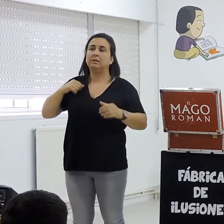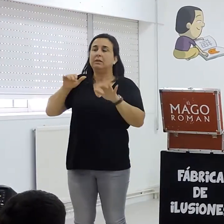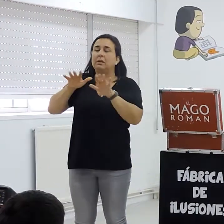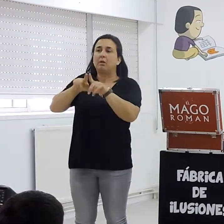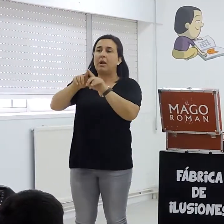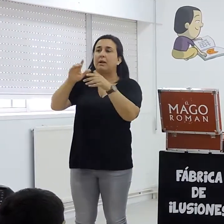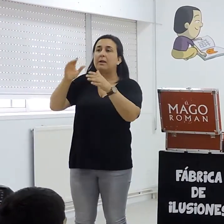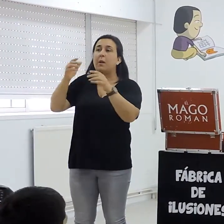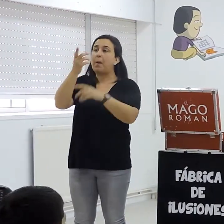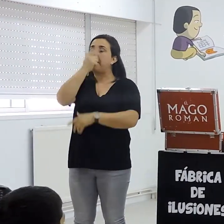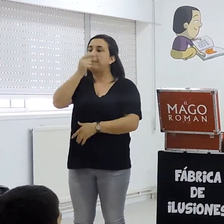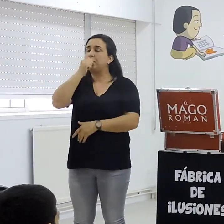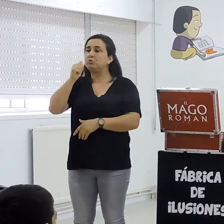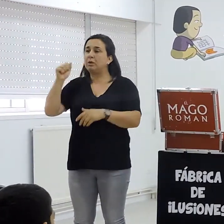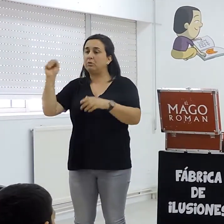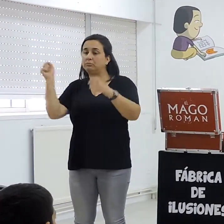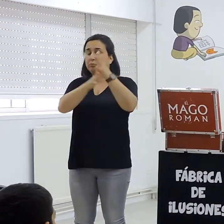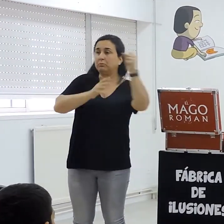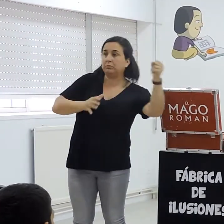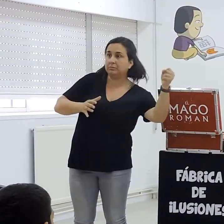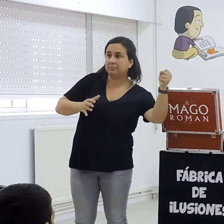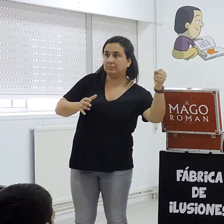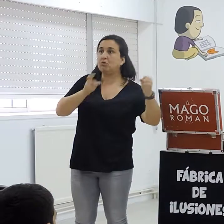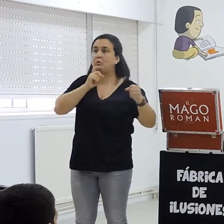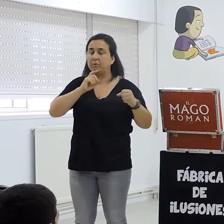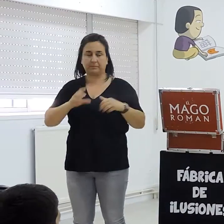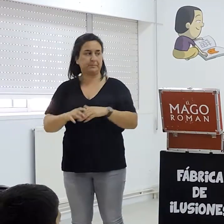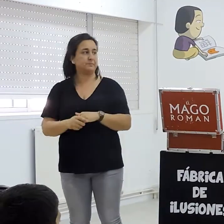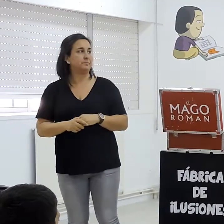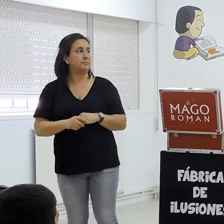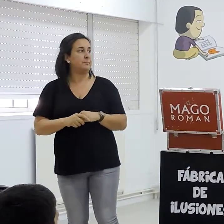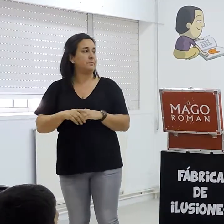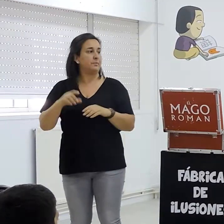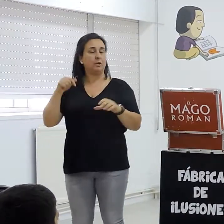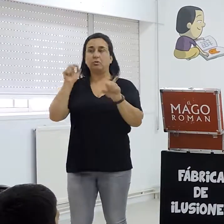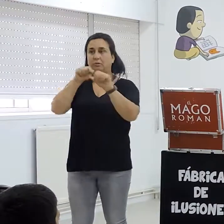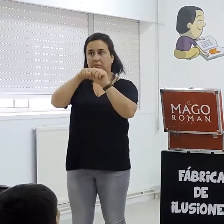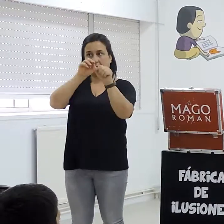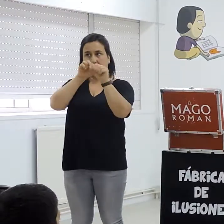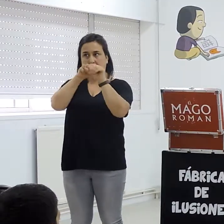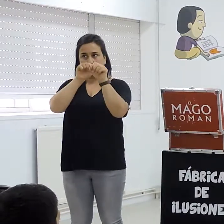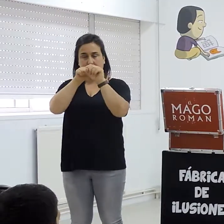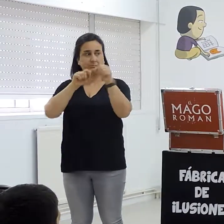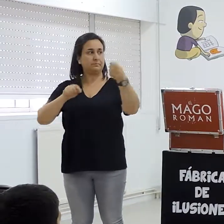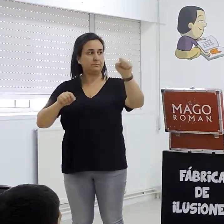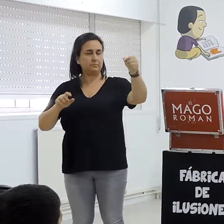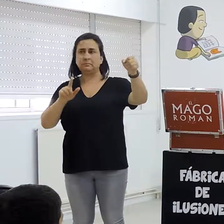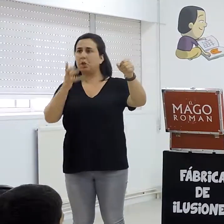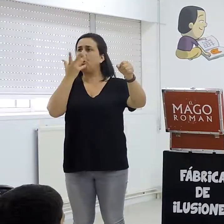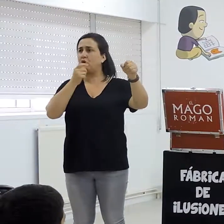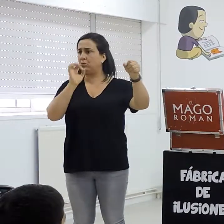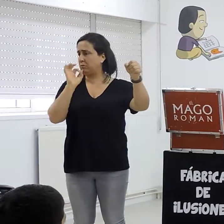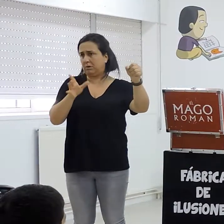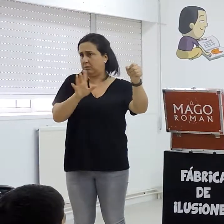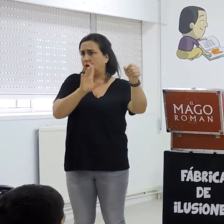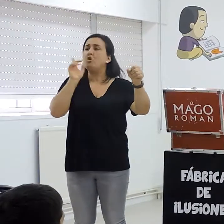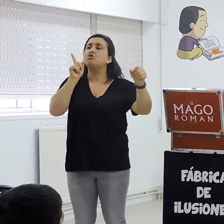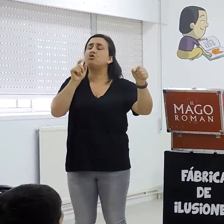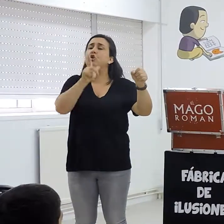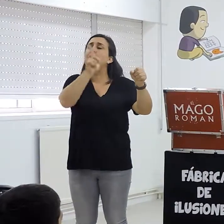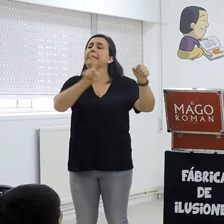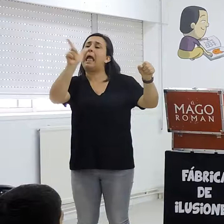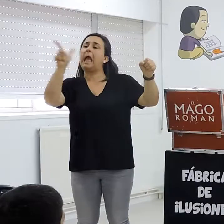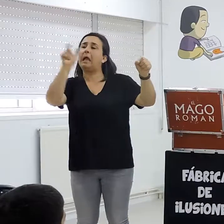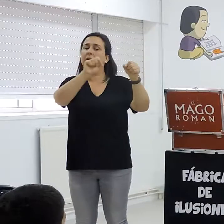este pañuelo de una mano a la otra. Prestad atención. Yo solo dejo este pañuelo aquí en mi mano, no va a cambiar de color, solo viajar de una